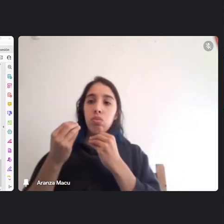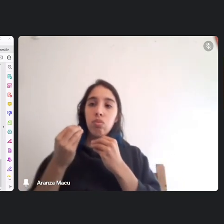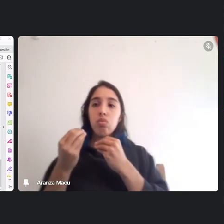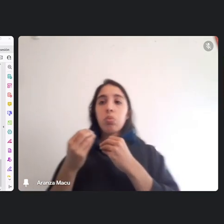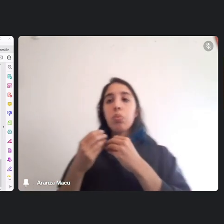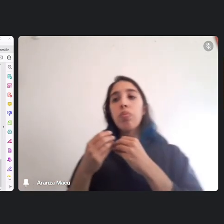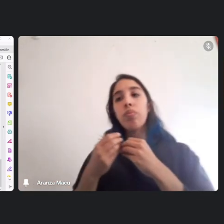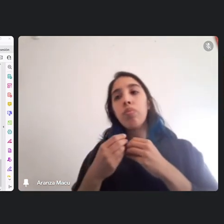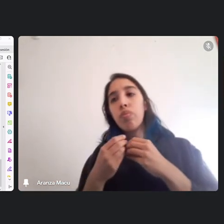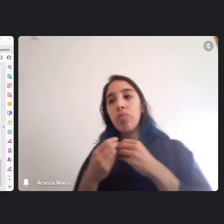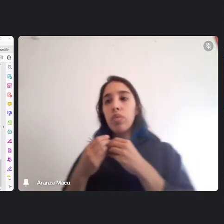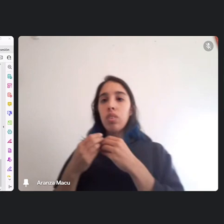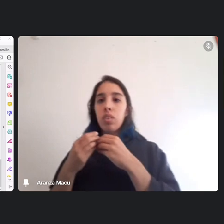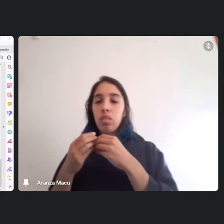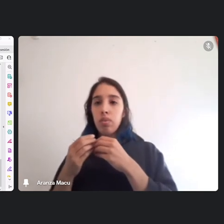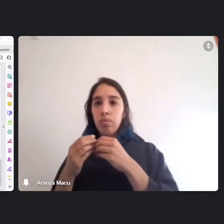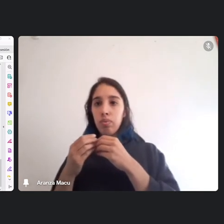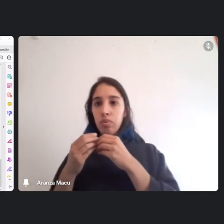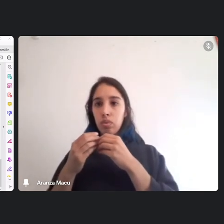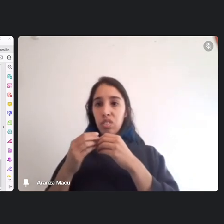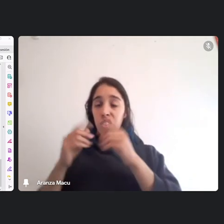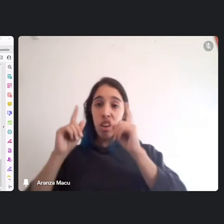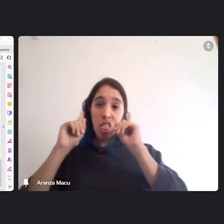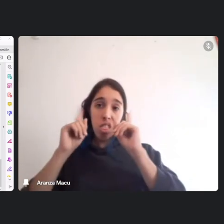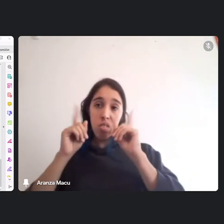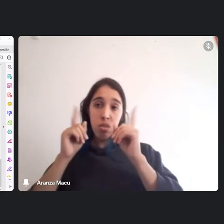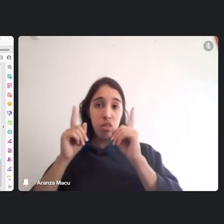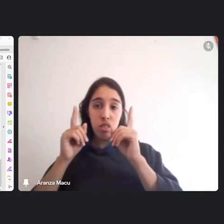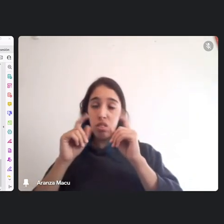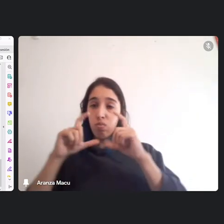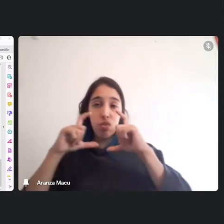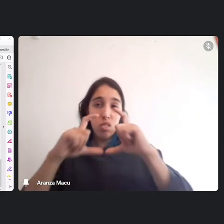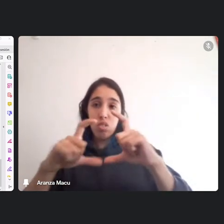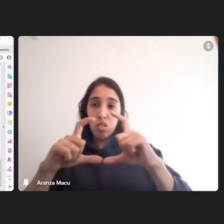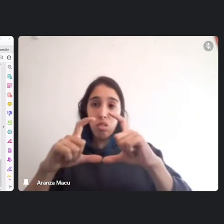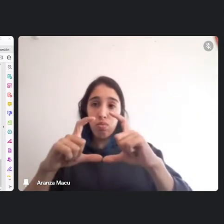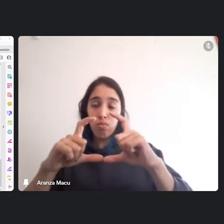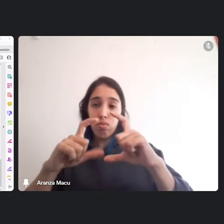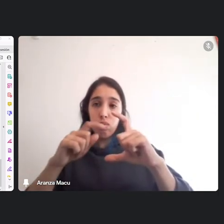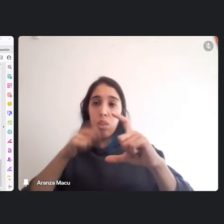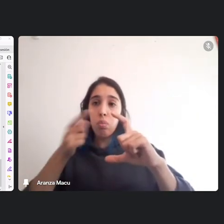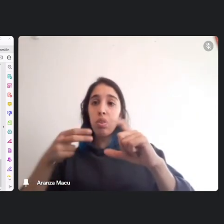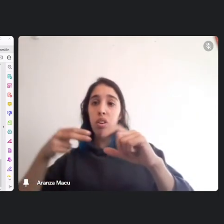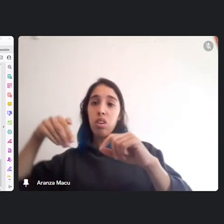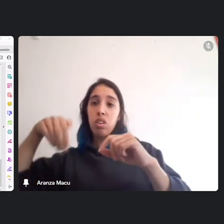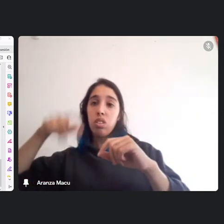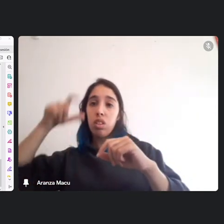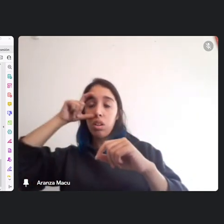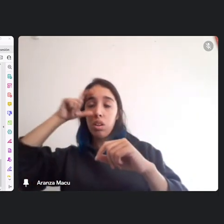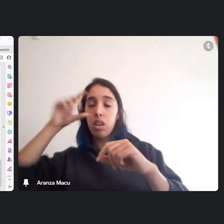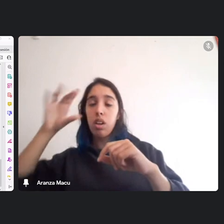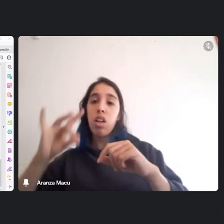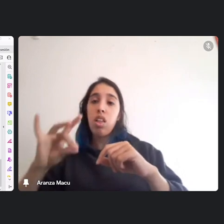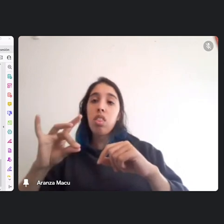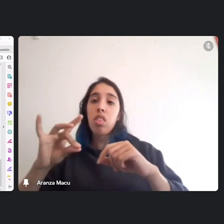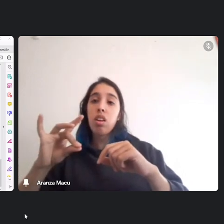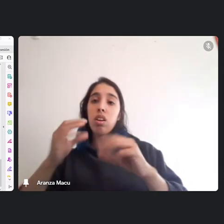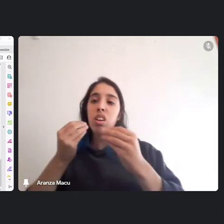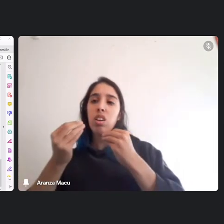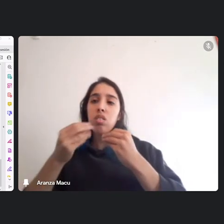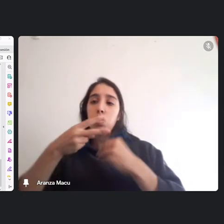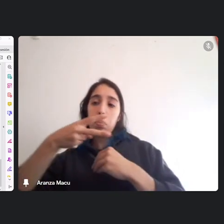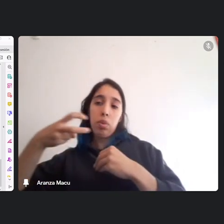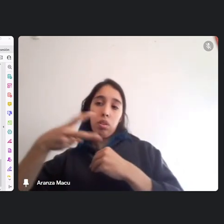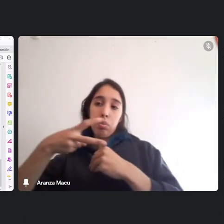Teacher solo. Teacher solo, muy bien. Ahí need, que puede ser sustantivo o verbo, está como verbo. Yo les